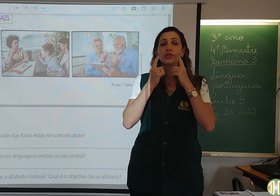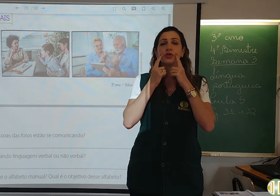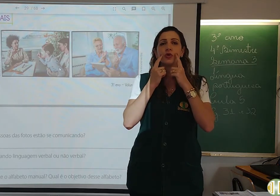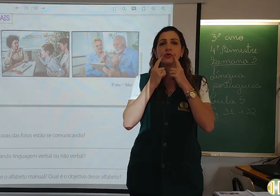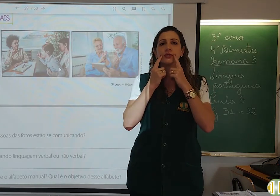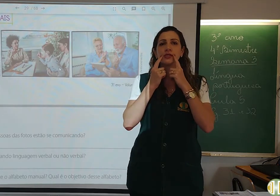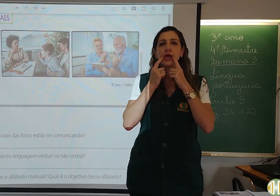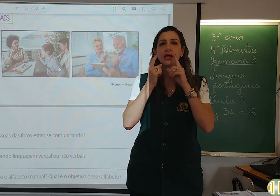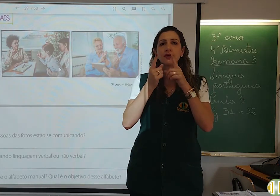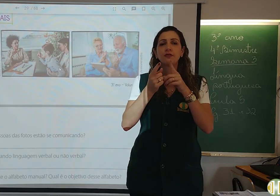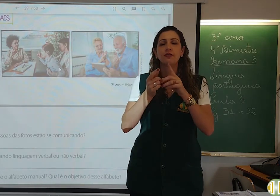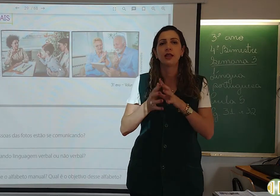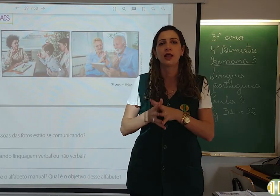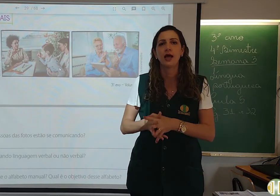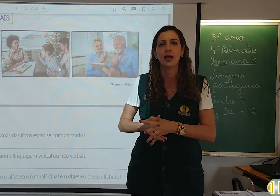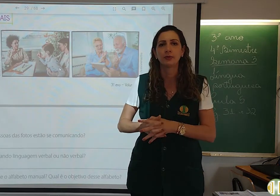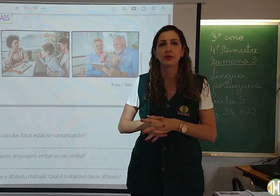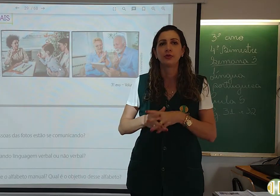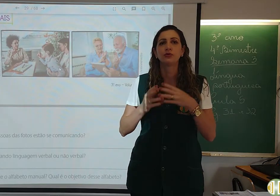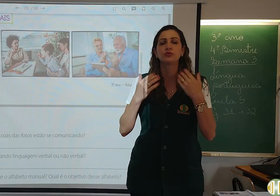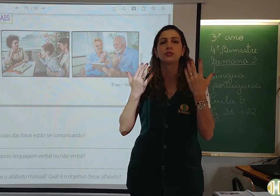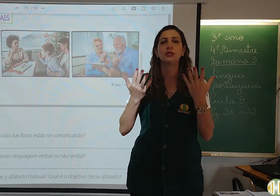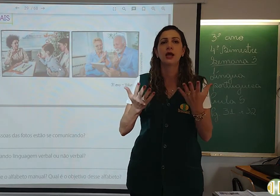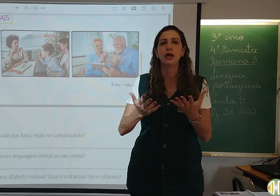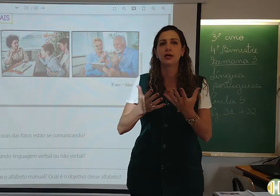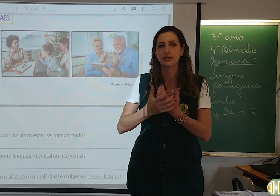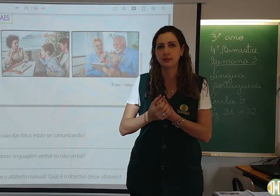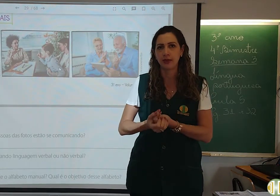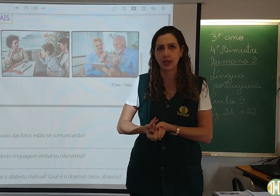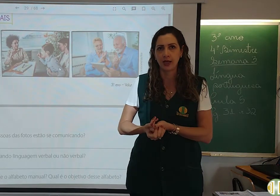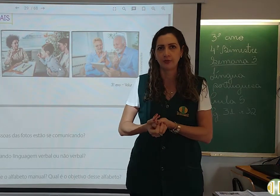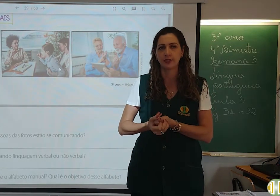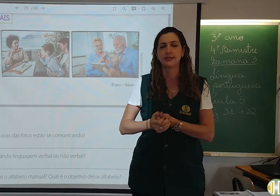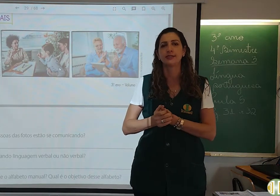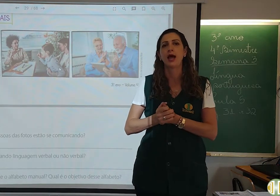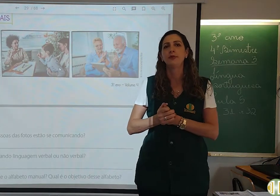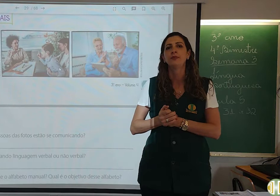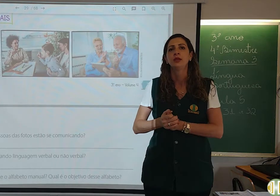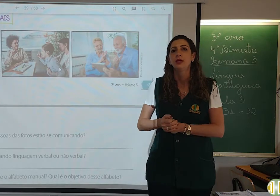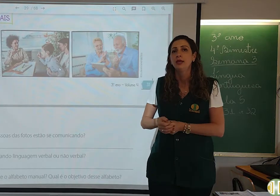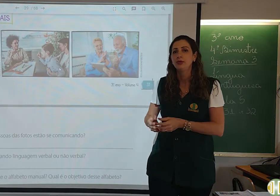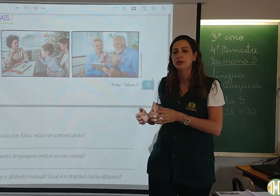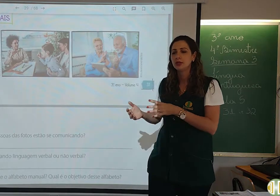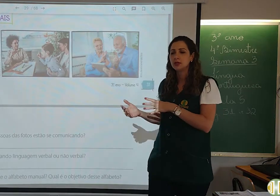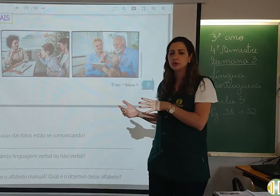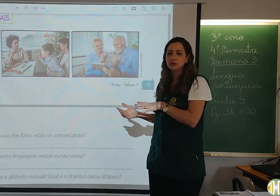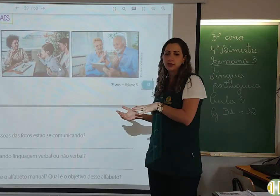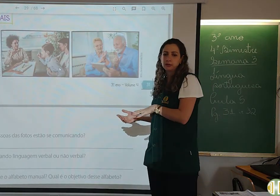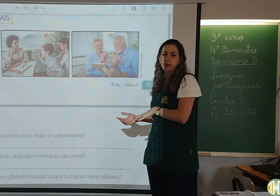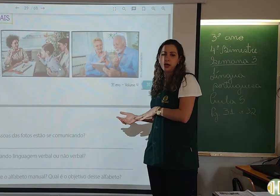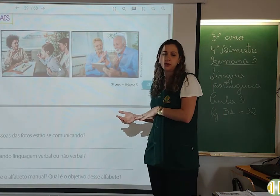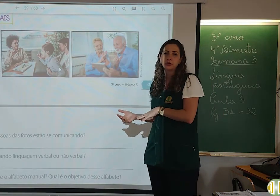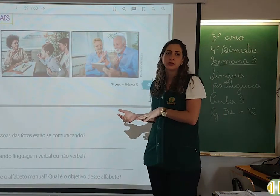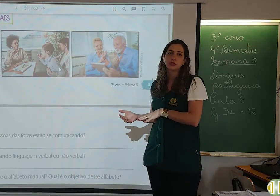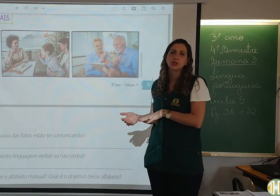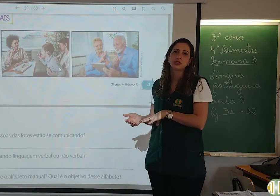gente consegue falar, pronunciar as palavras, tá? E o não verbal é quando a gente